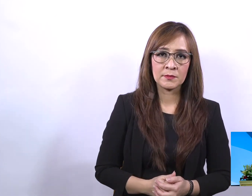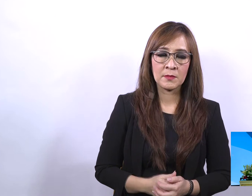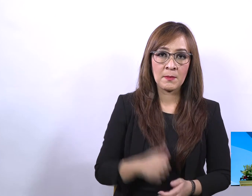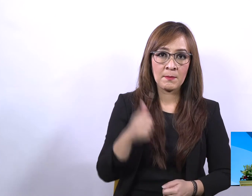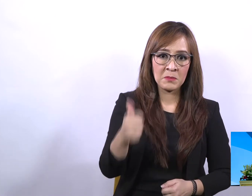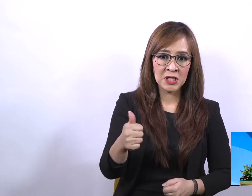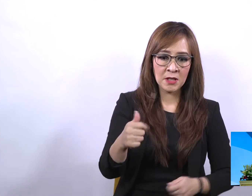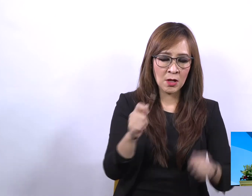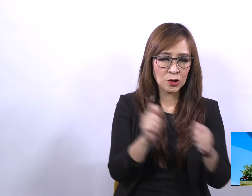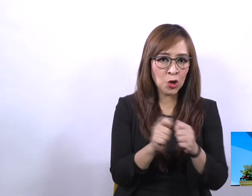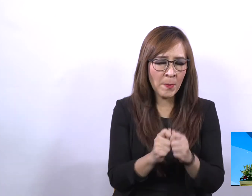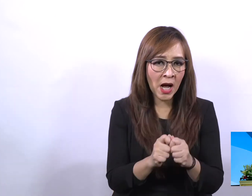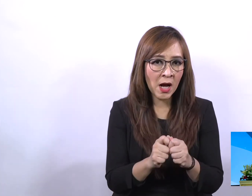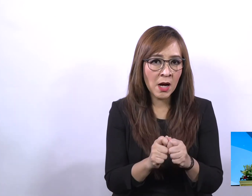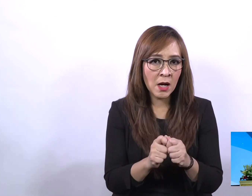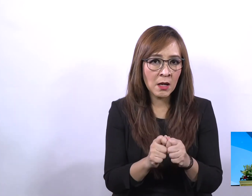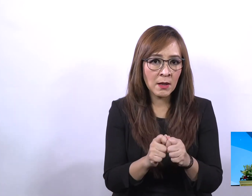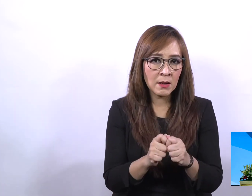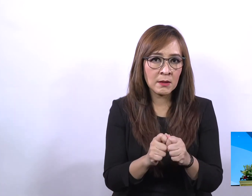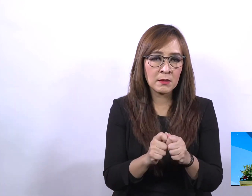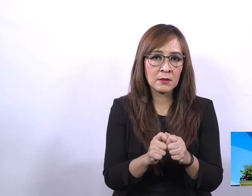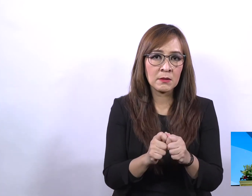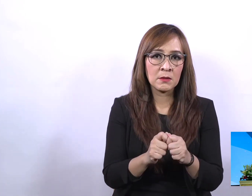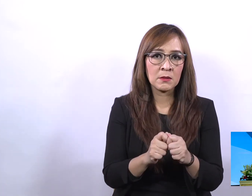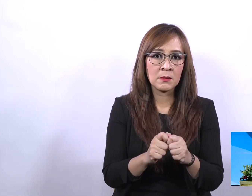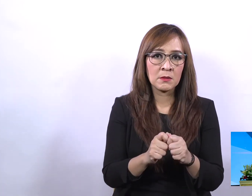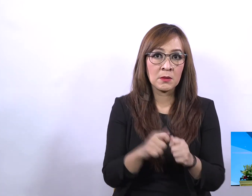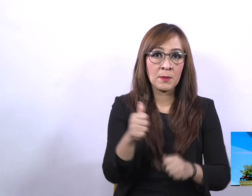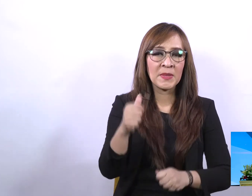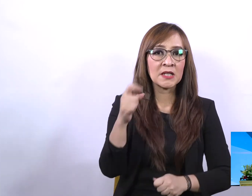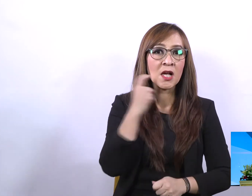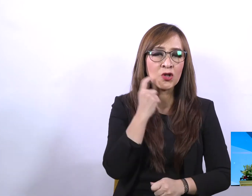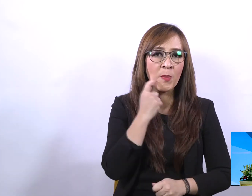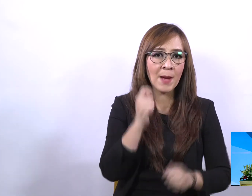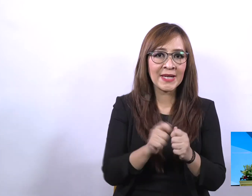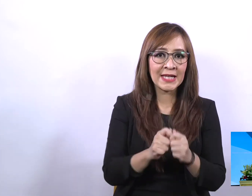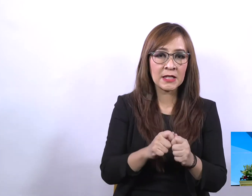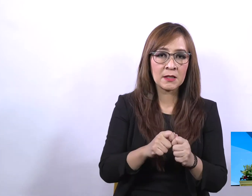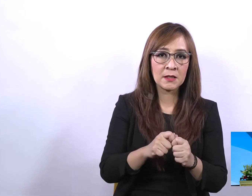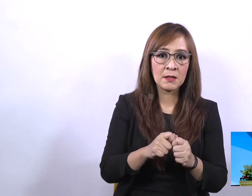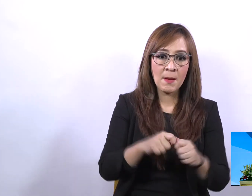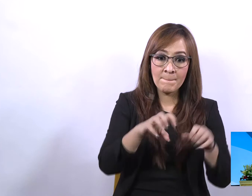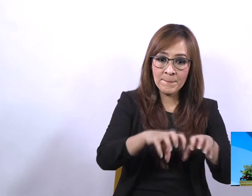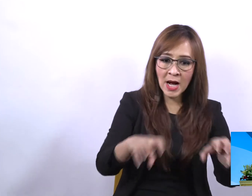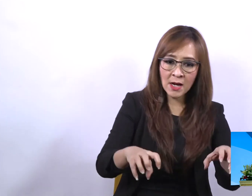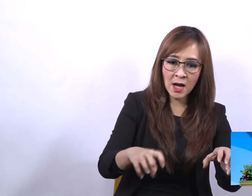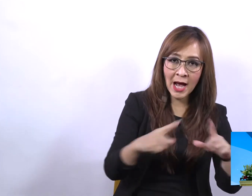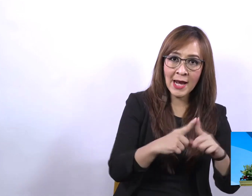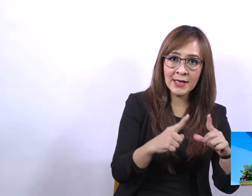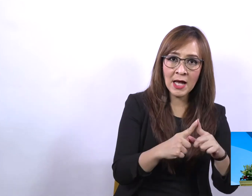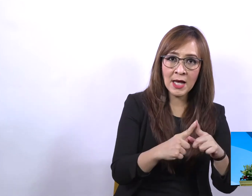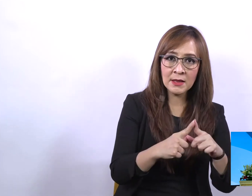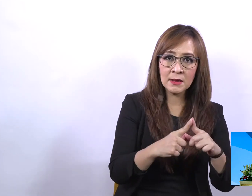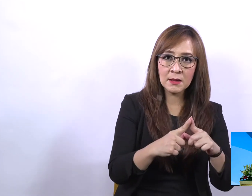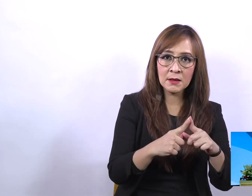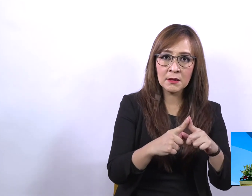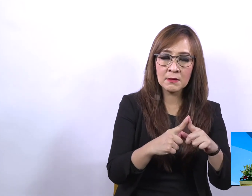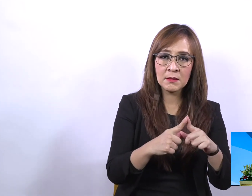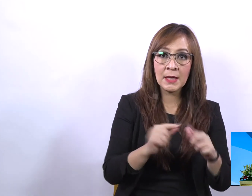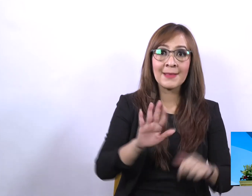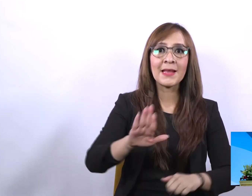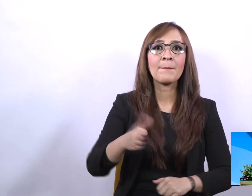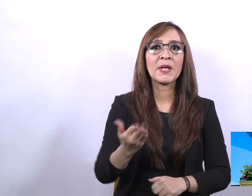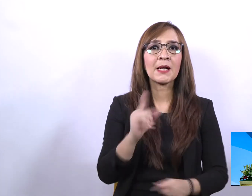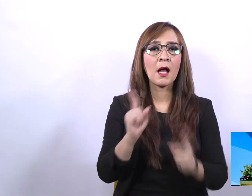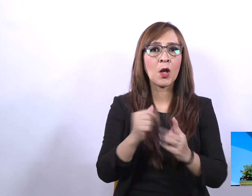boleh mau coba ciptakan apapun tapi ijinkan saya mengingatkan buat saudara apa saja yang Tuhan mau pasti jadi apa saja yang Tuhan